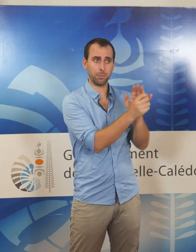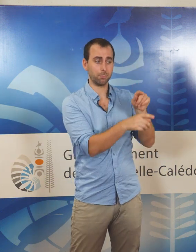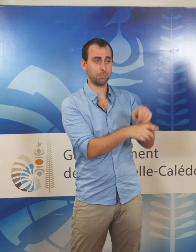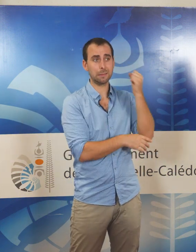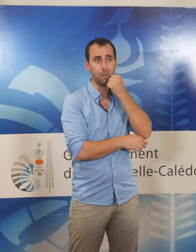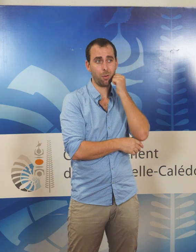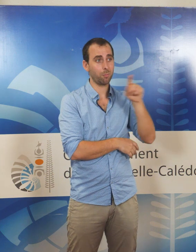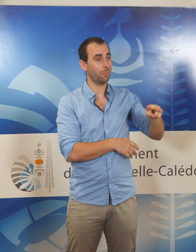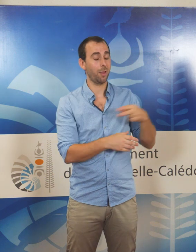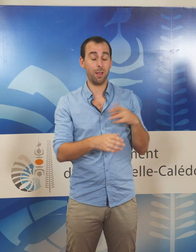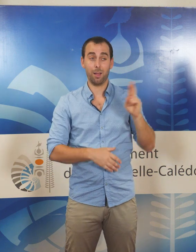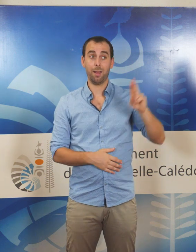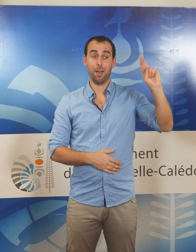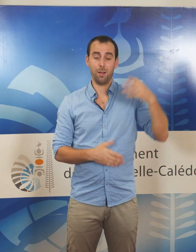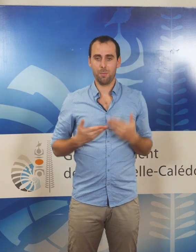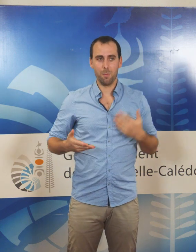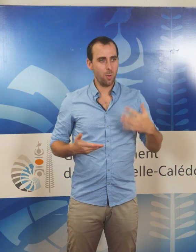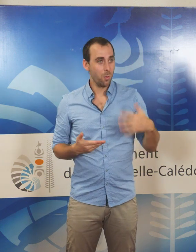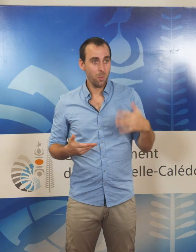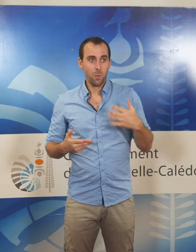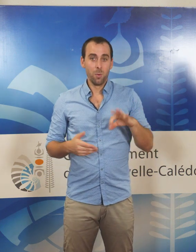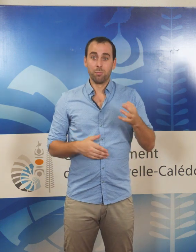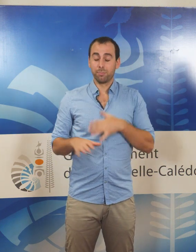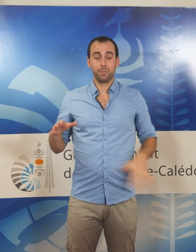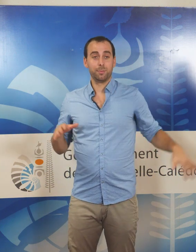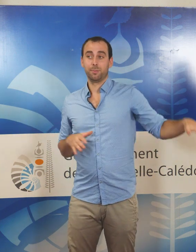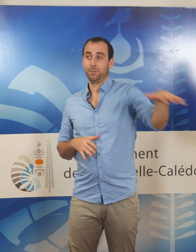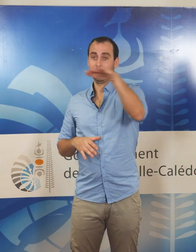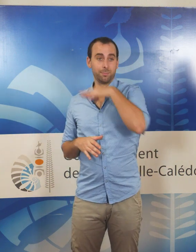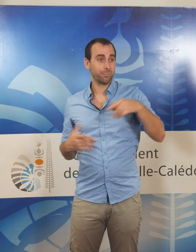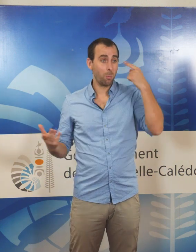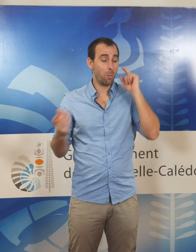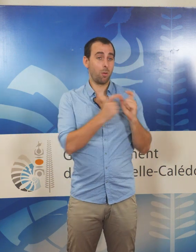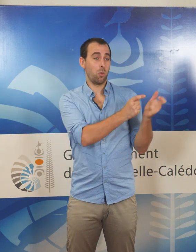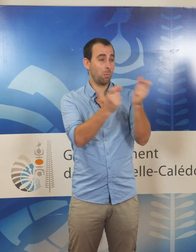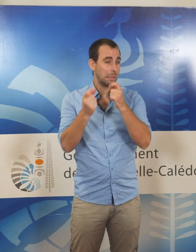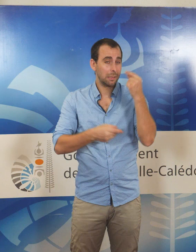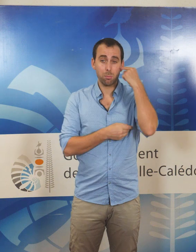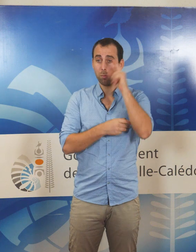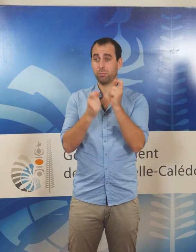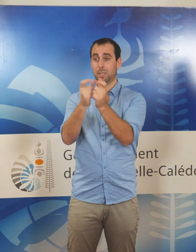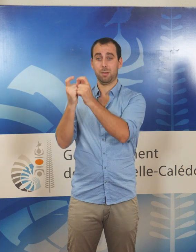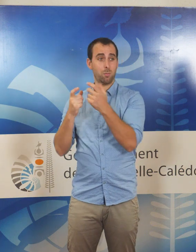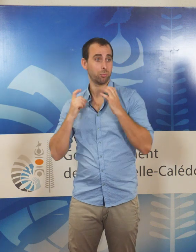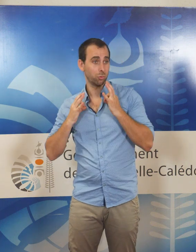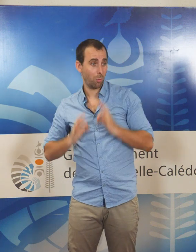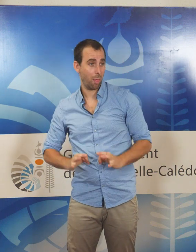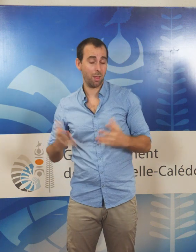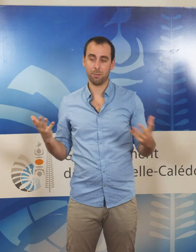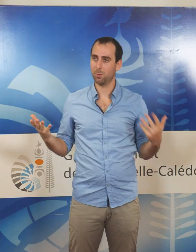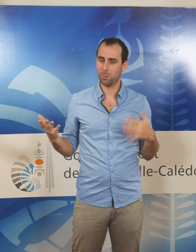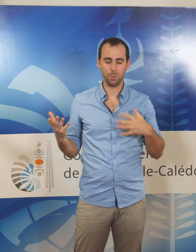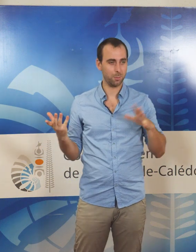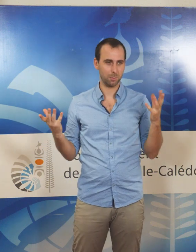un peu denrées rares en ce moment, de manière générale, hein, que ce soit pour les entreprises ou pour les établissements scolaires. Donc soit il y